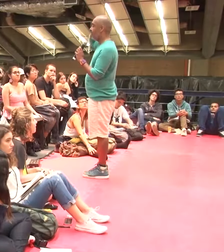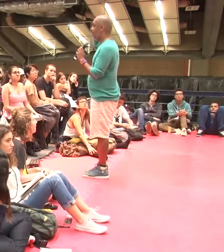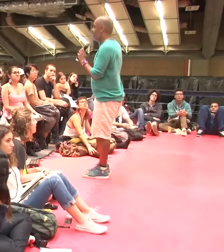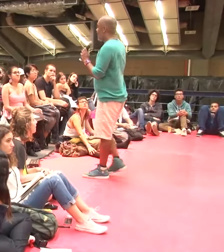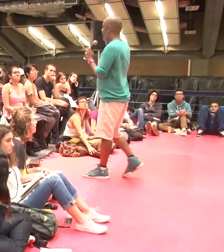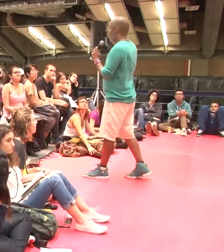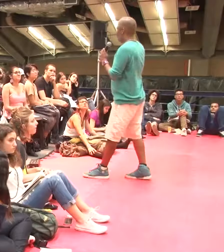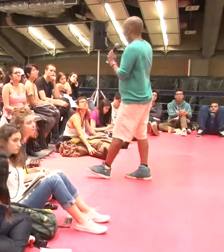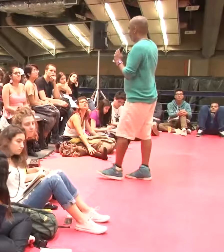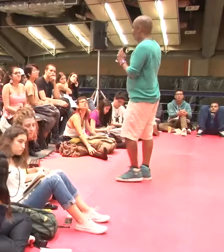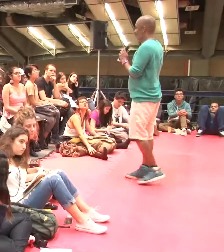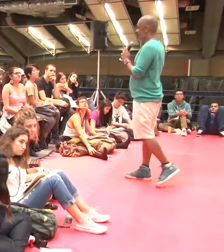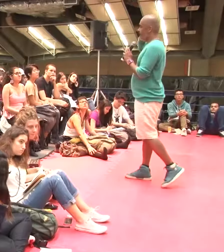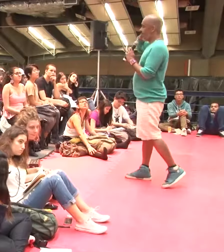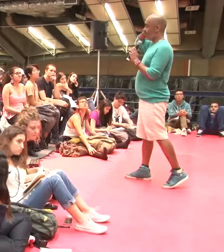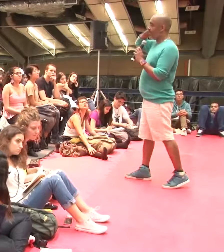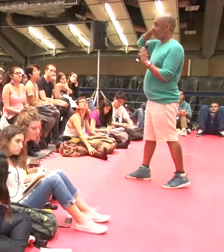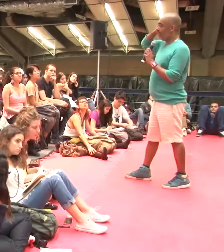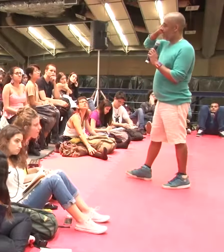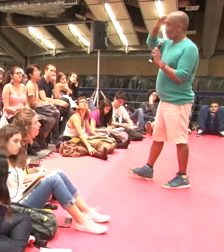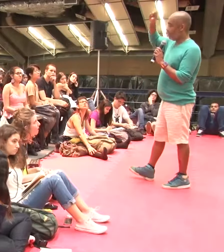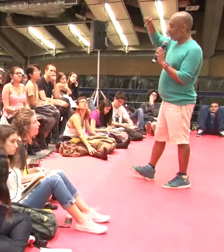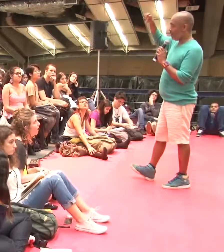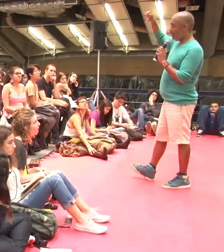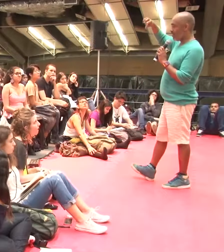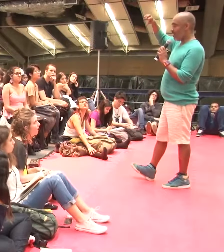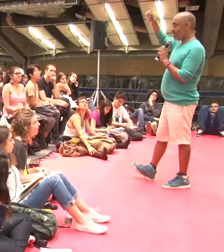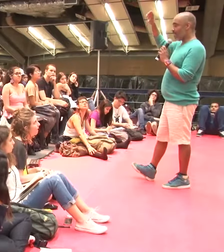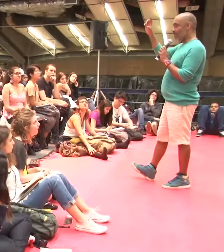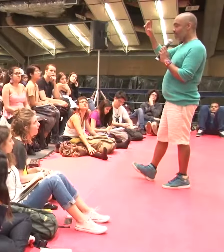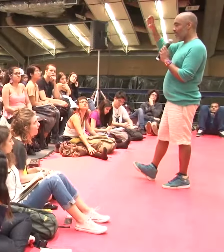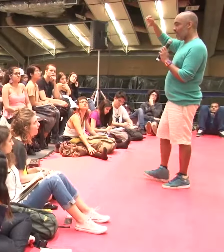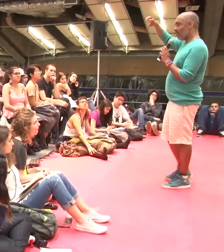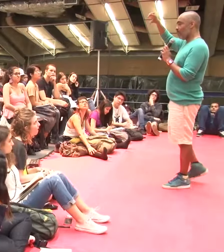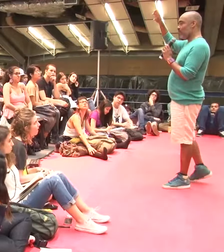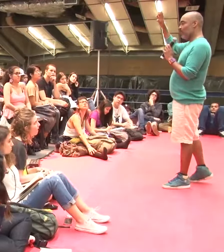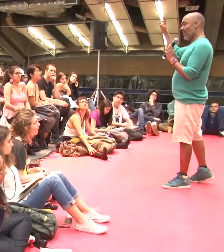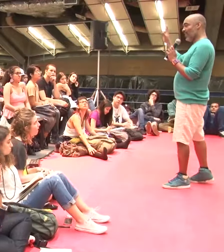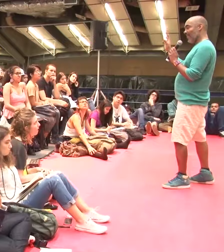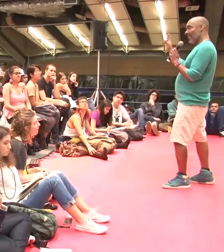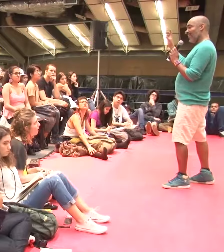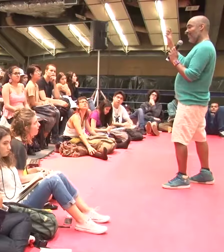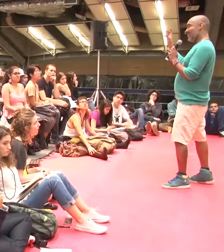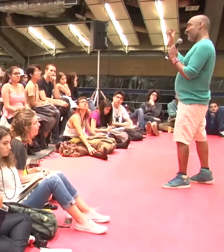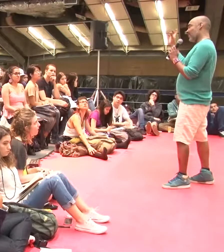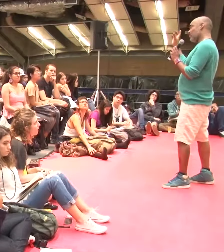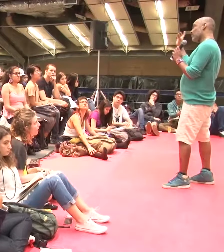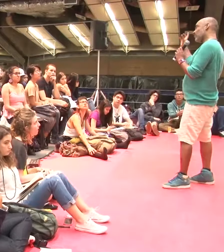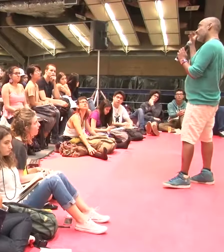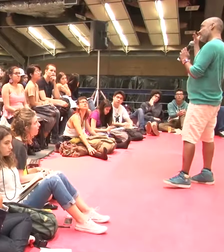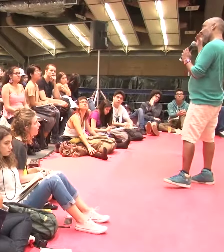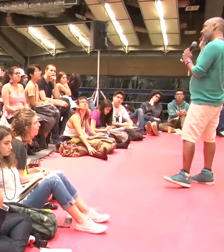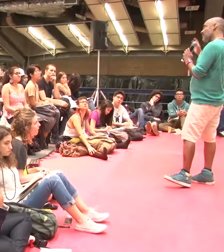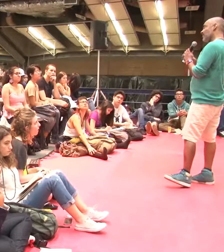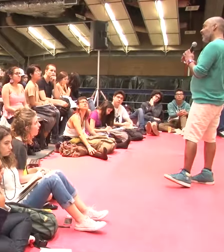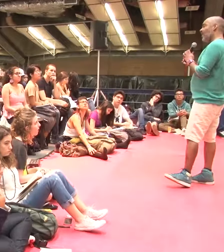meia, né? Já ouviram que a Betânia canta? Vai repetir, a música vai sempre repetindo a última, as duas